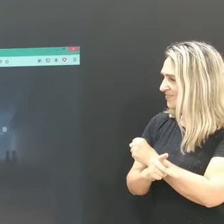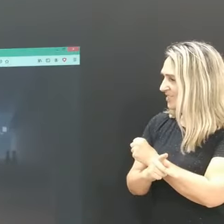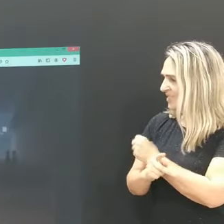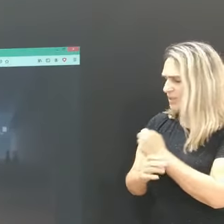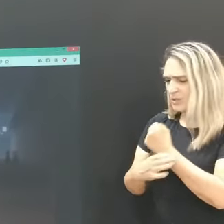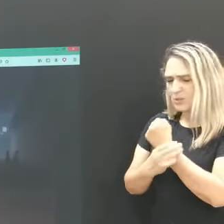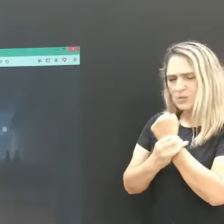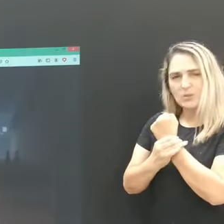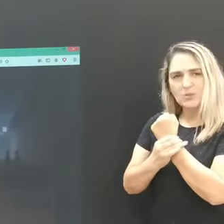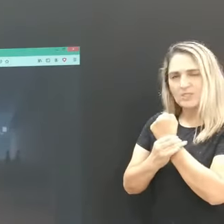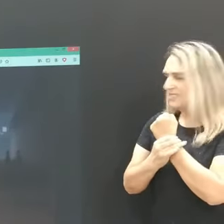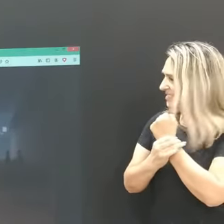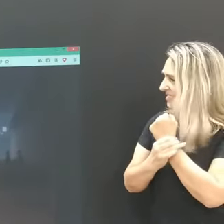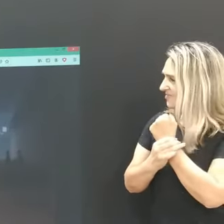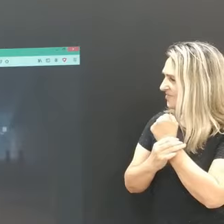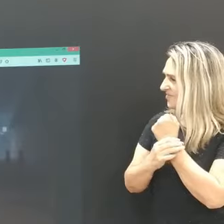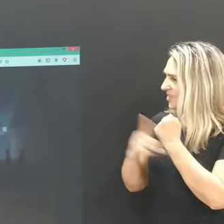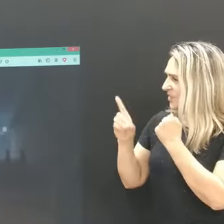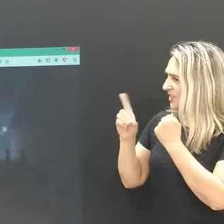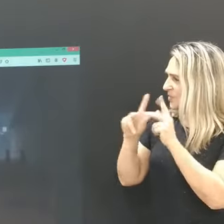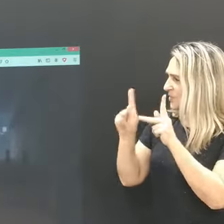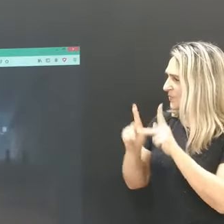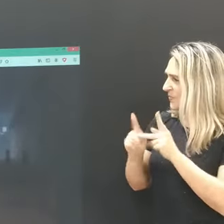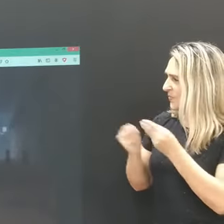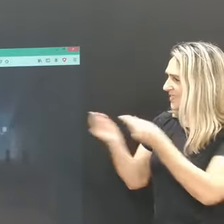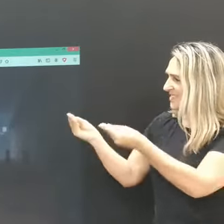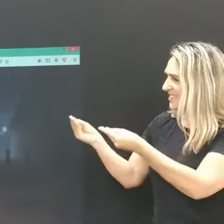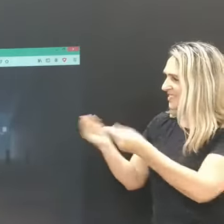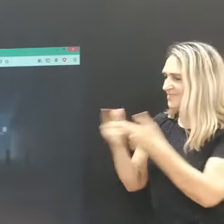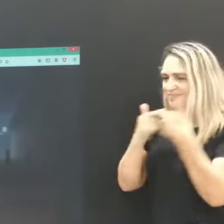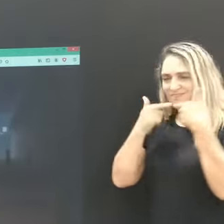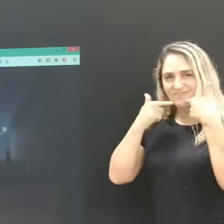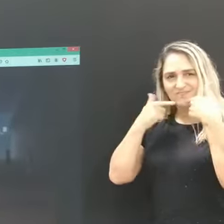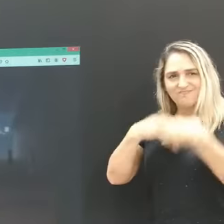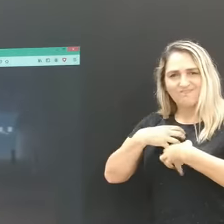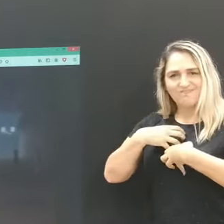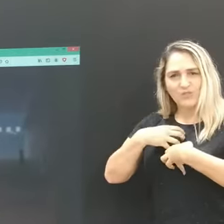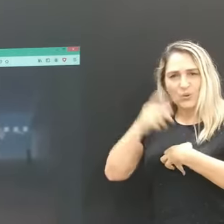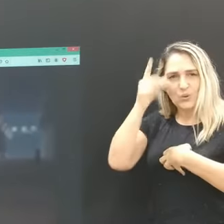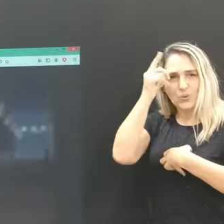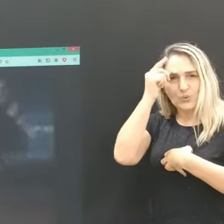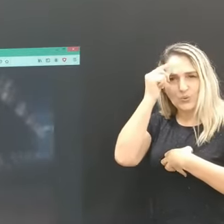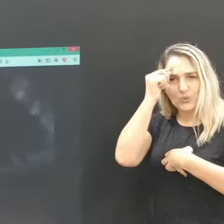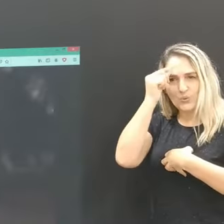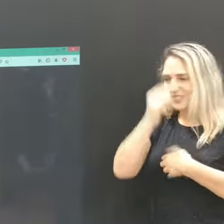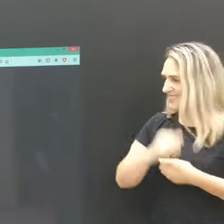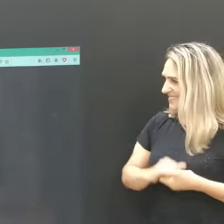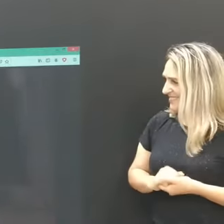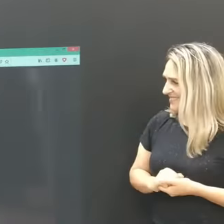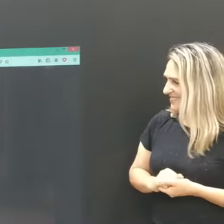O publicano. O publicano se sentia seguro. Ele tinha orado, ele saiu do